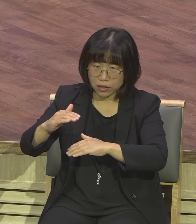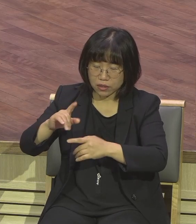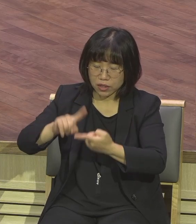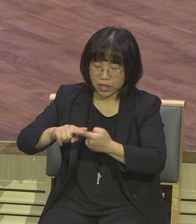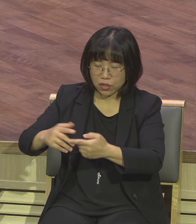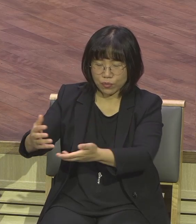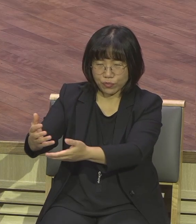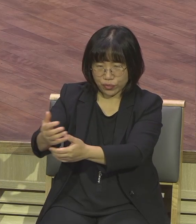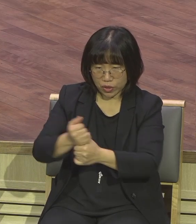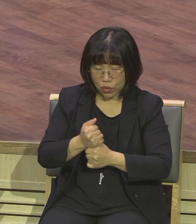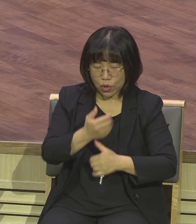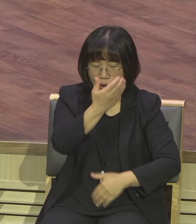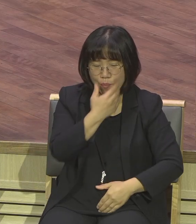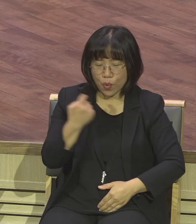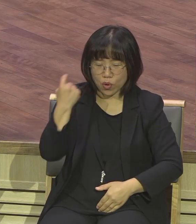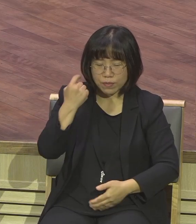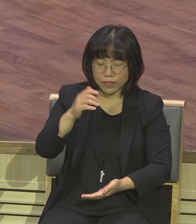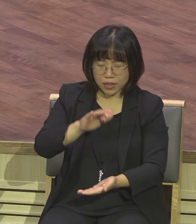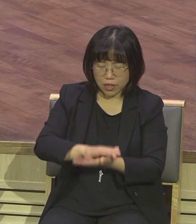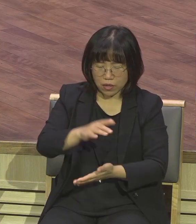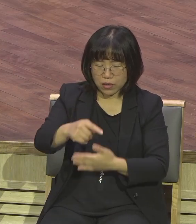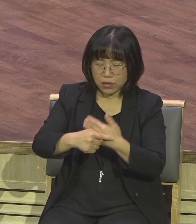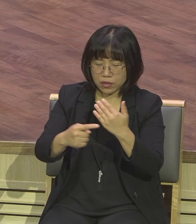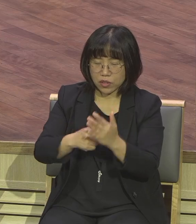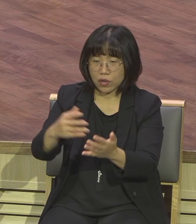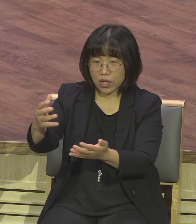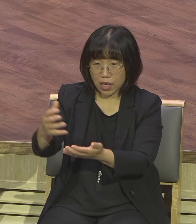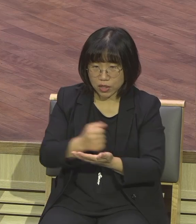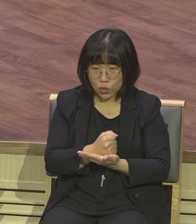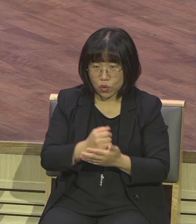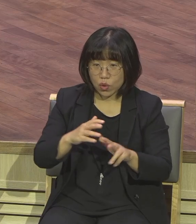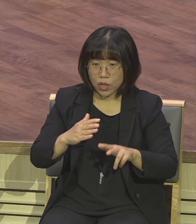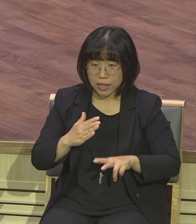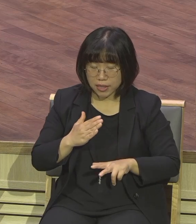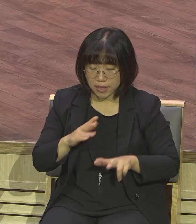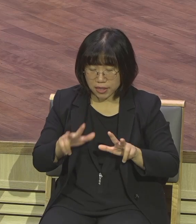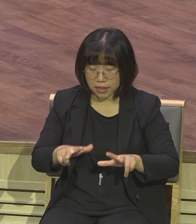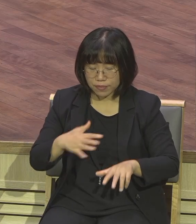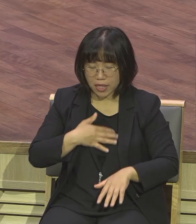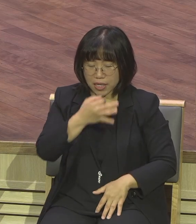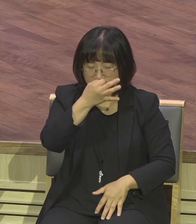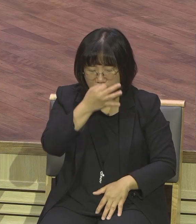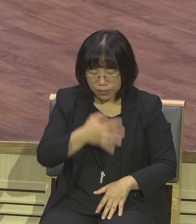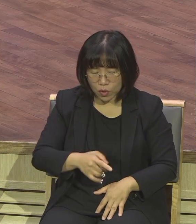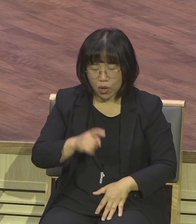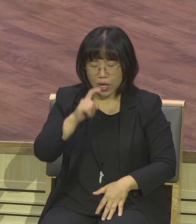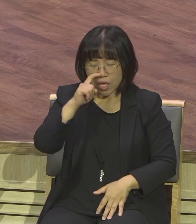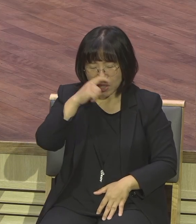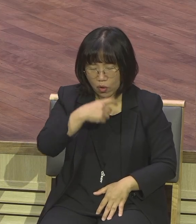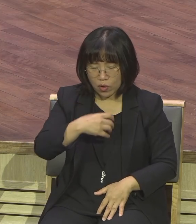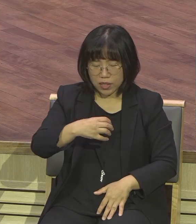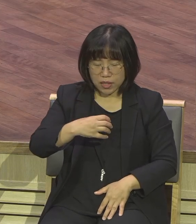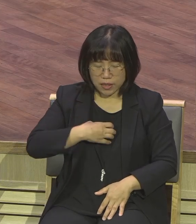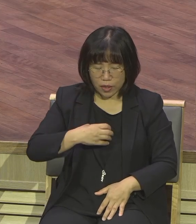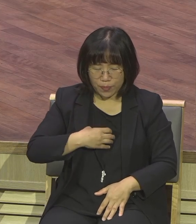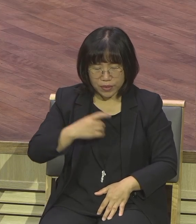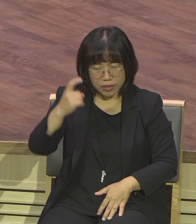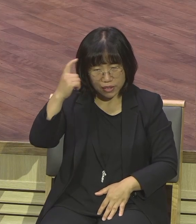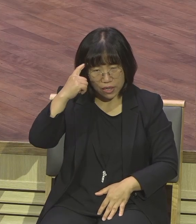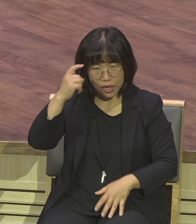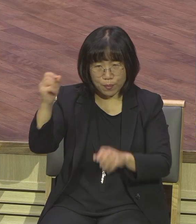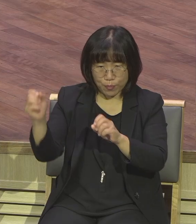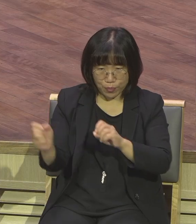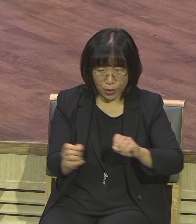꾸세요. 복음적 열정 가지고. 이제 나는 이 힘들고 그냥 더럽고 위험한 것이 아니라 이제부터